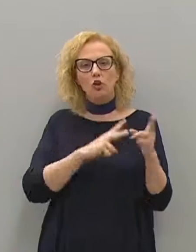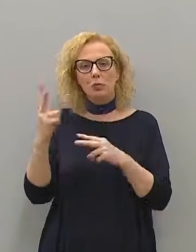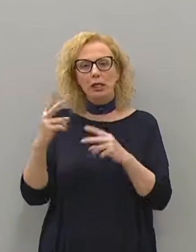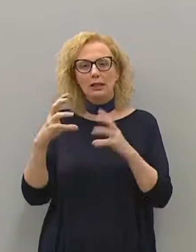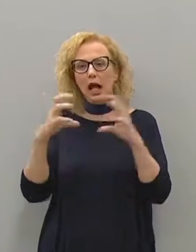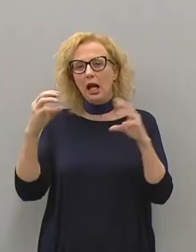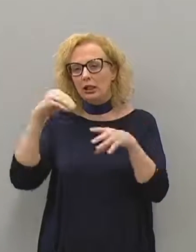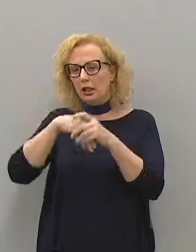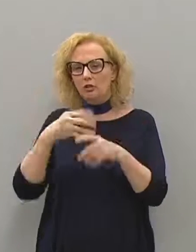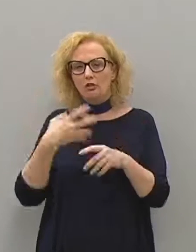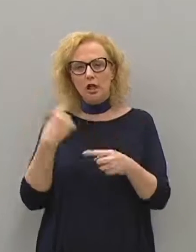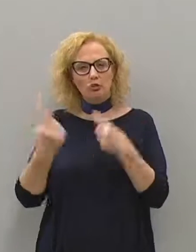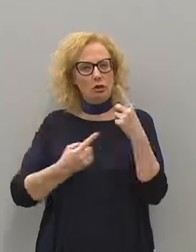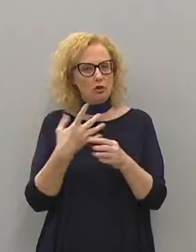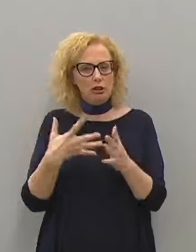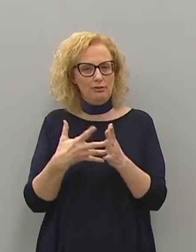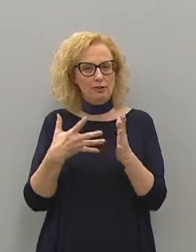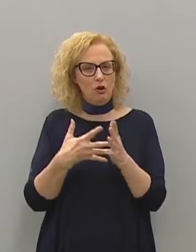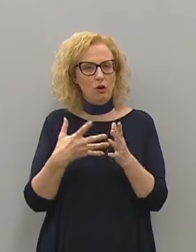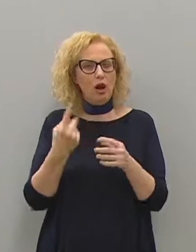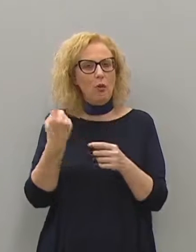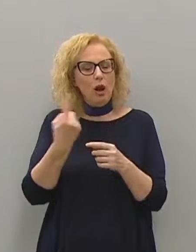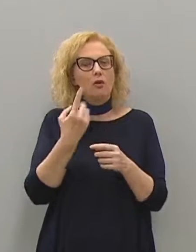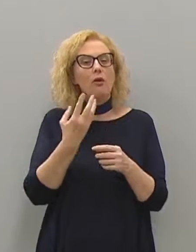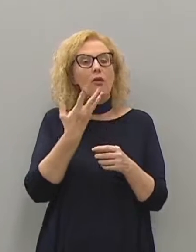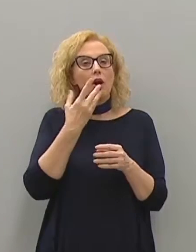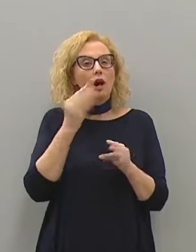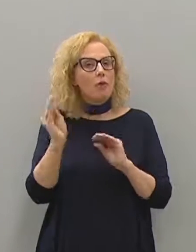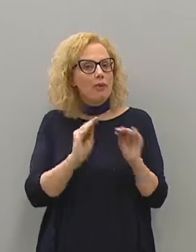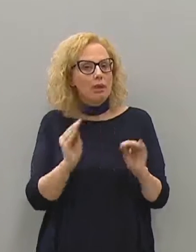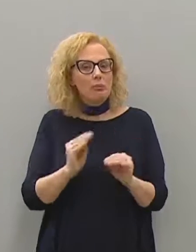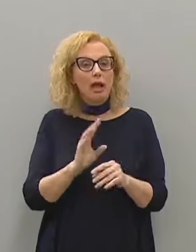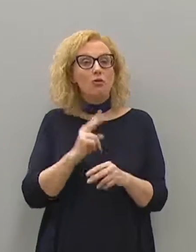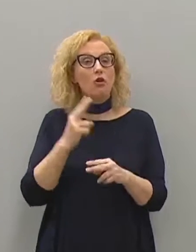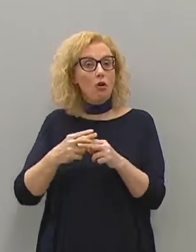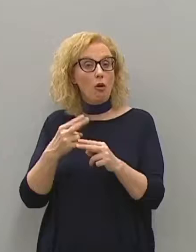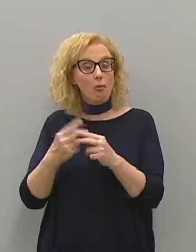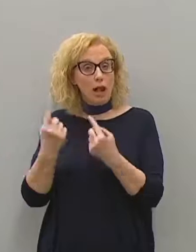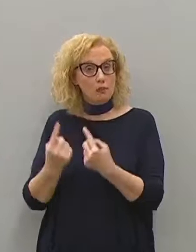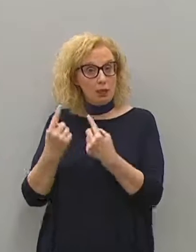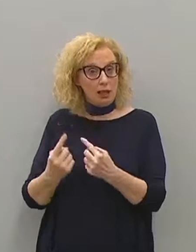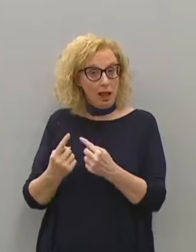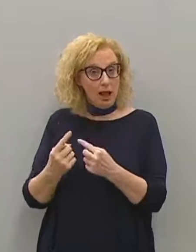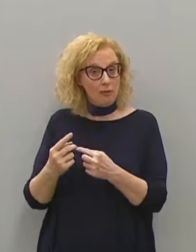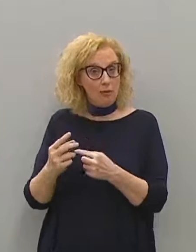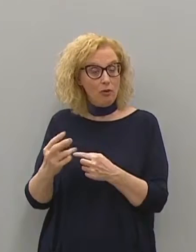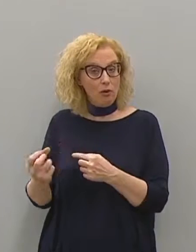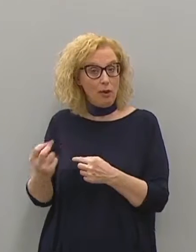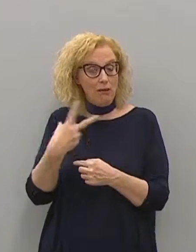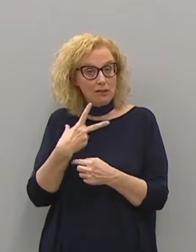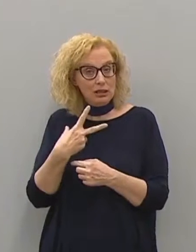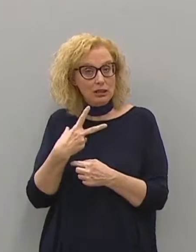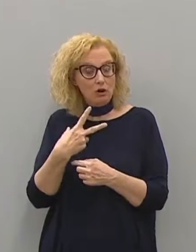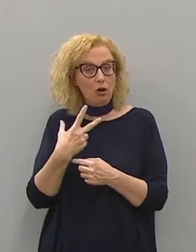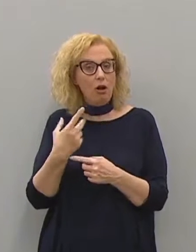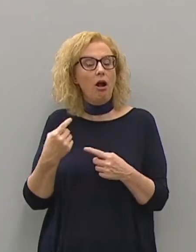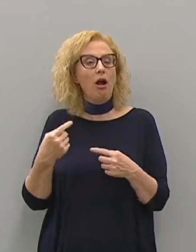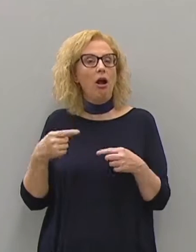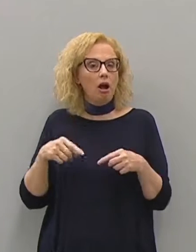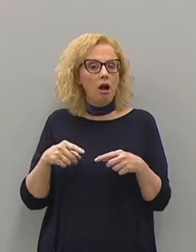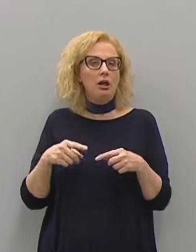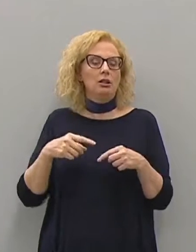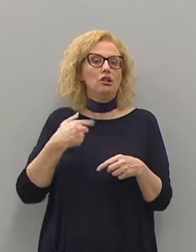si pensa a quale provvedimento si aspettano indicazioni da roma questa in effetti una circolare che stiamo applicando